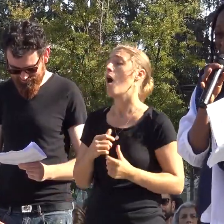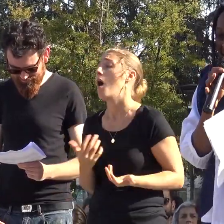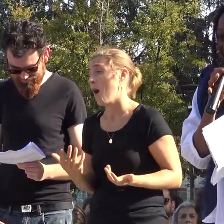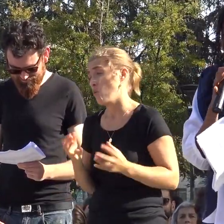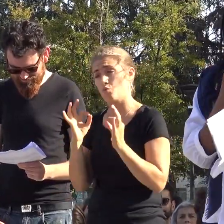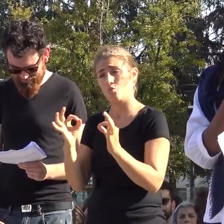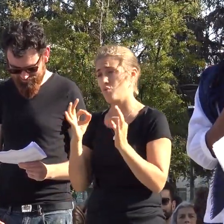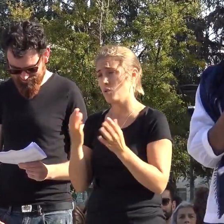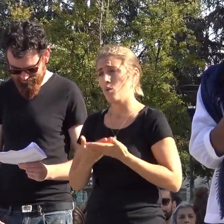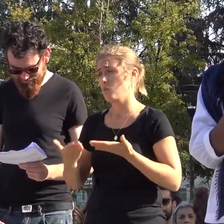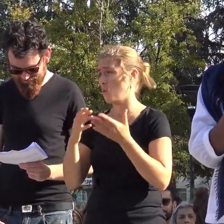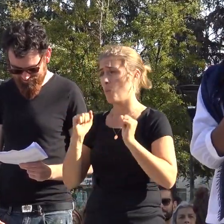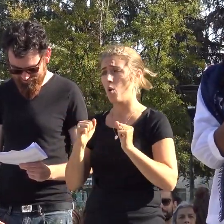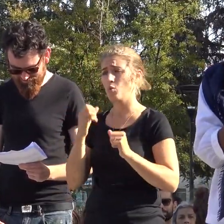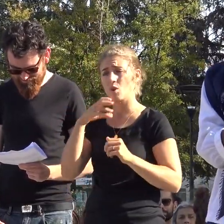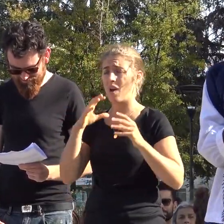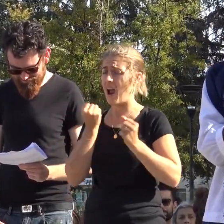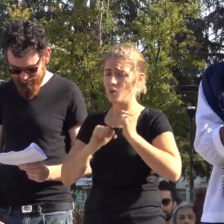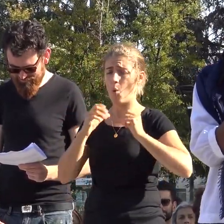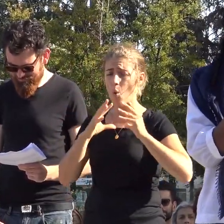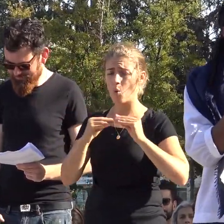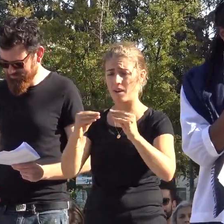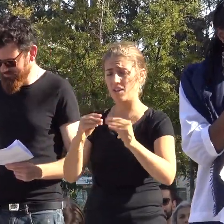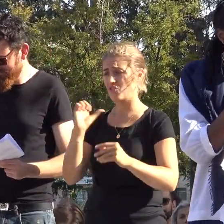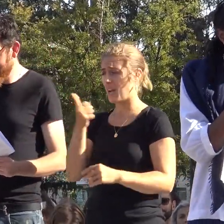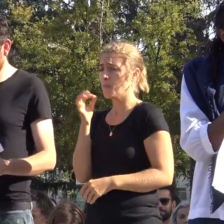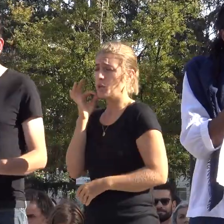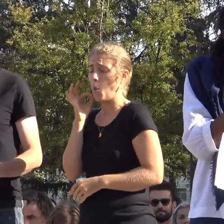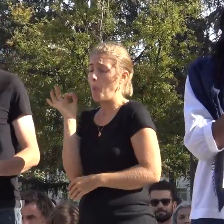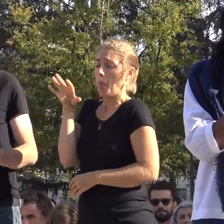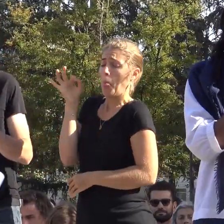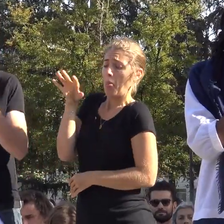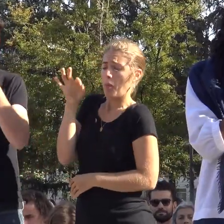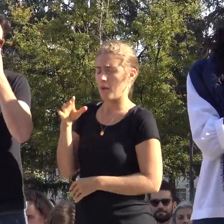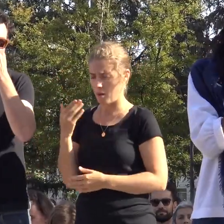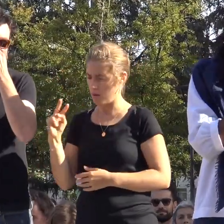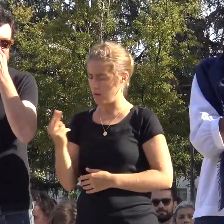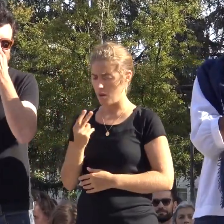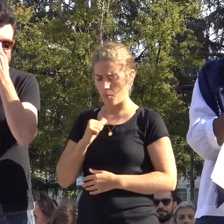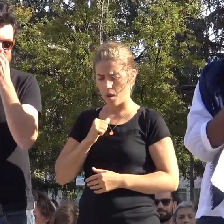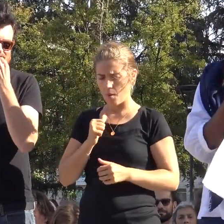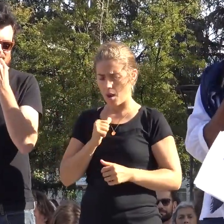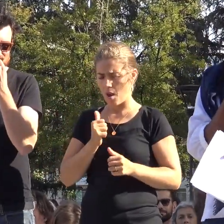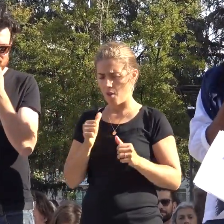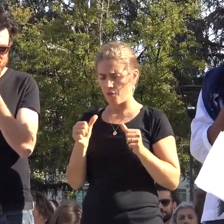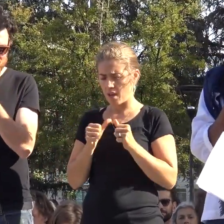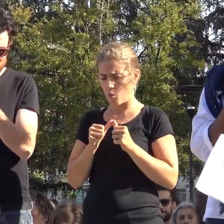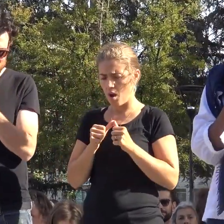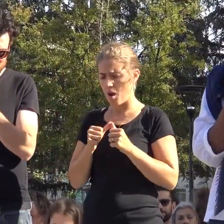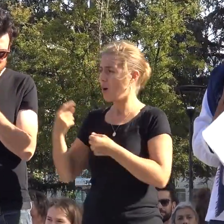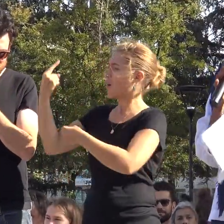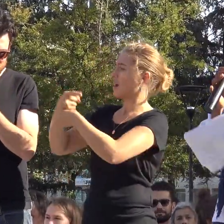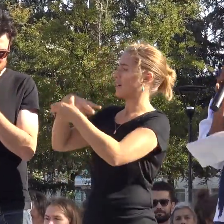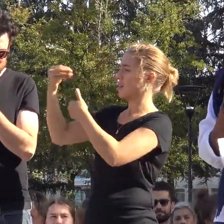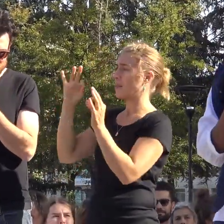très concrète d'agir dans le quotidien, de faire notre part de colibri. Qu'est-ce que je fais, moi, sans attendre forcément que ça devienne de l'extérieur.